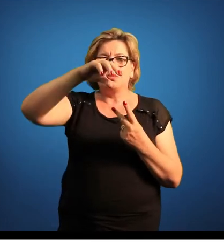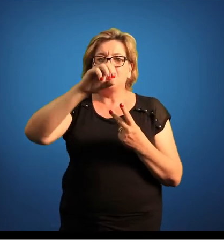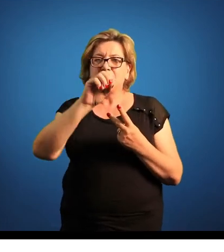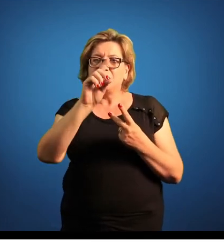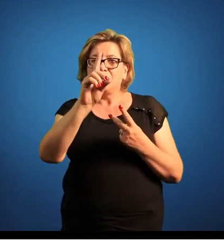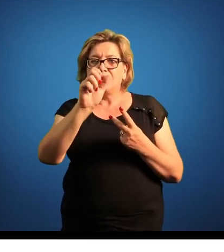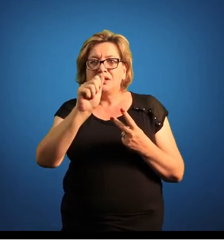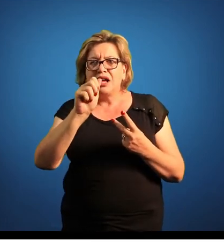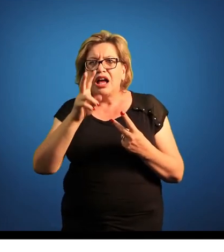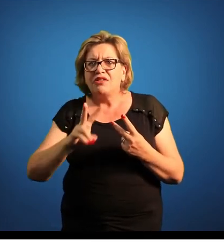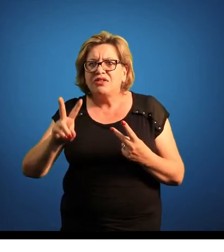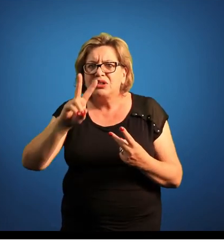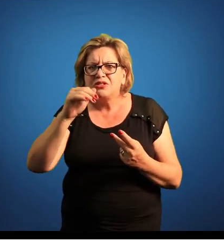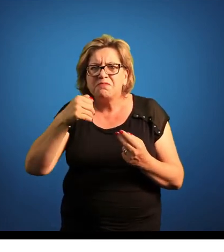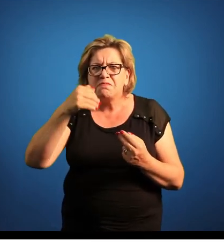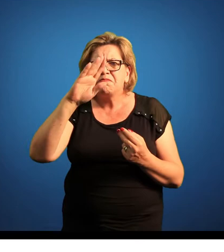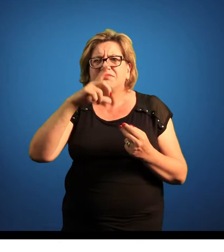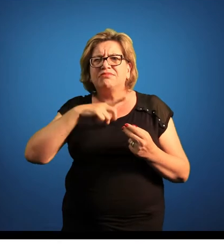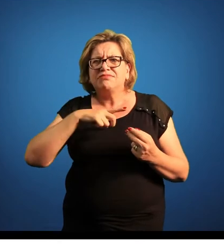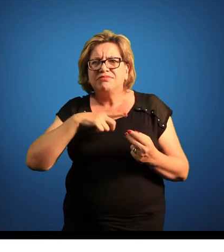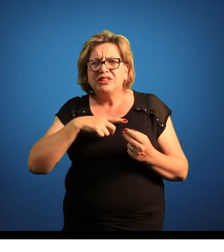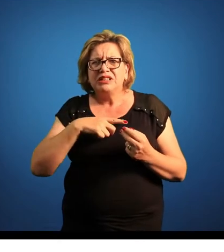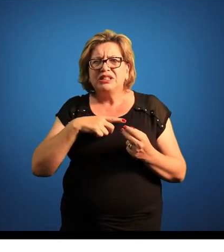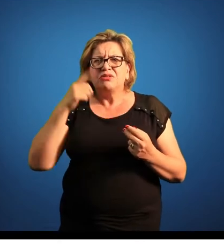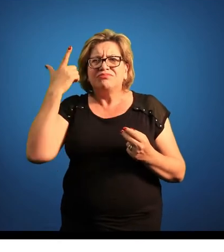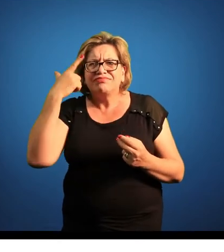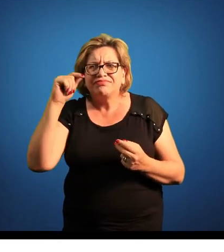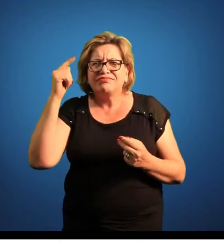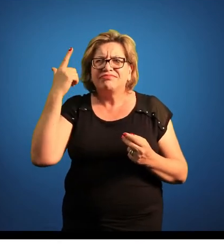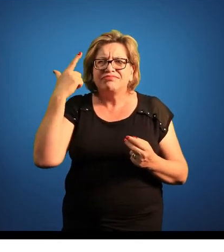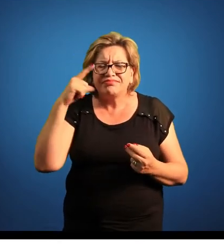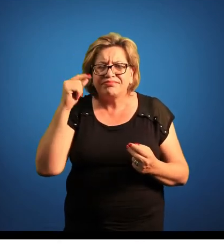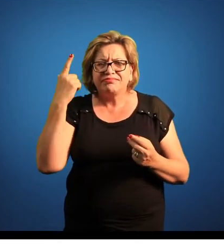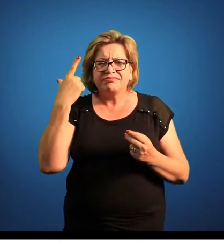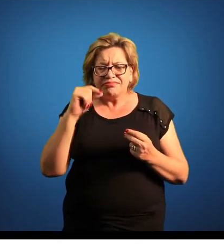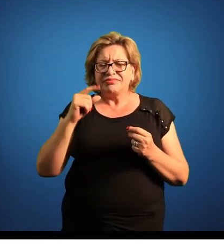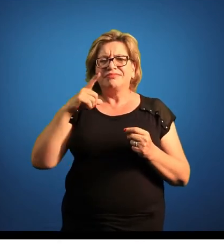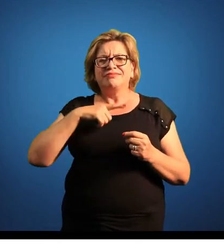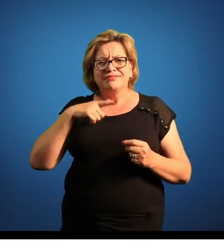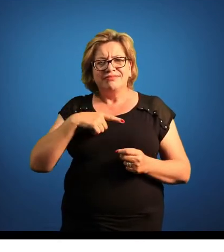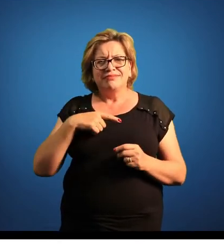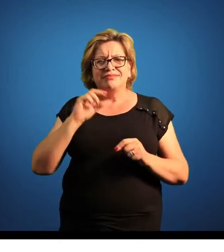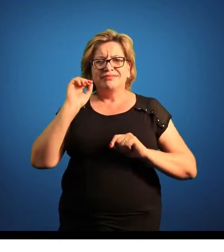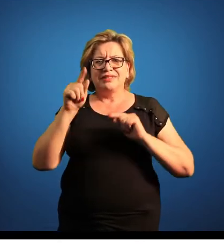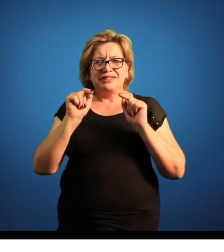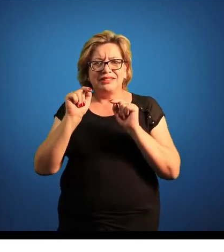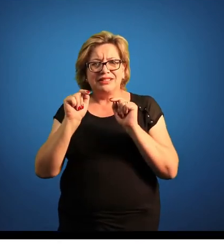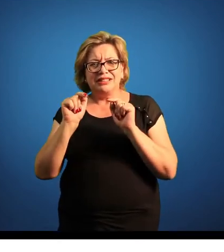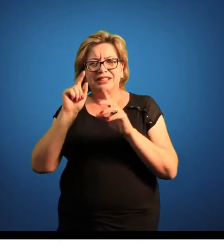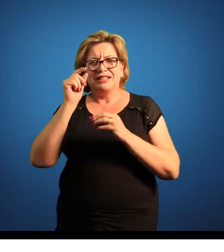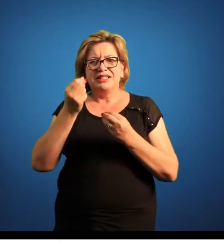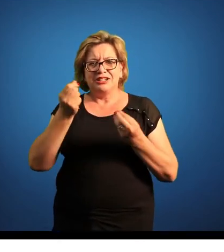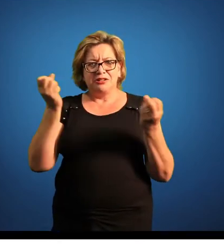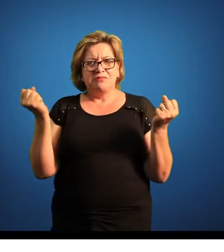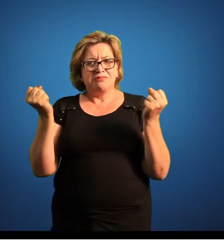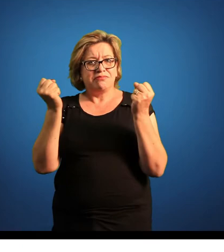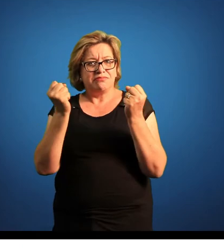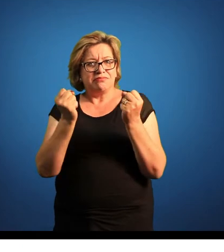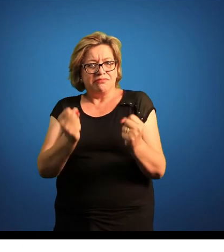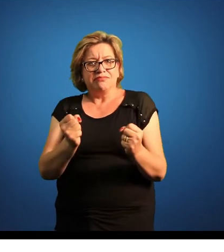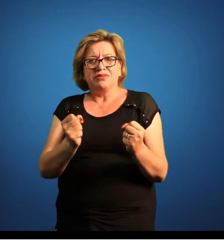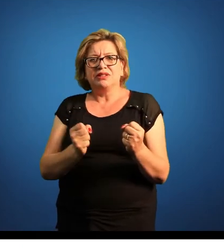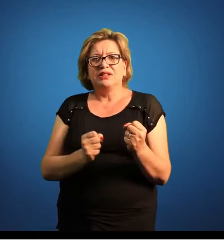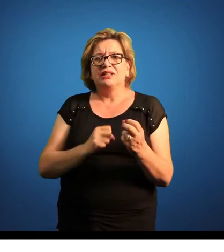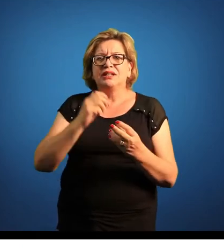valor que aparece com maior frequência. Isso é moda, aquele que aparece mais. Um conjunto, ele pode,